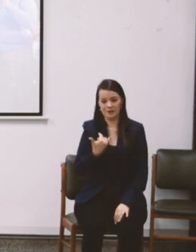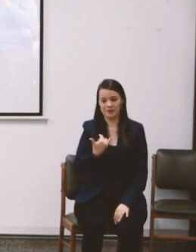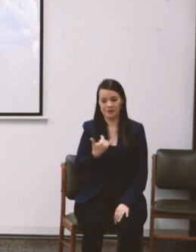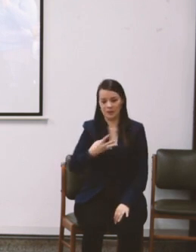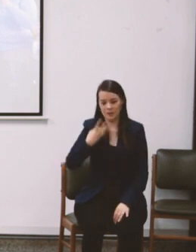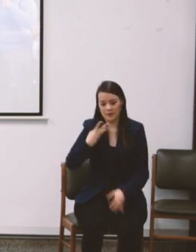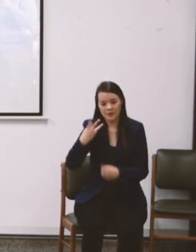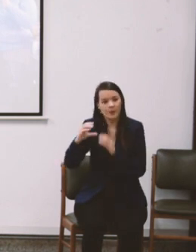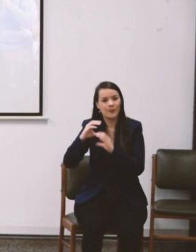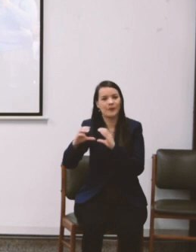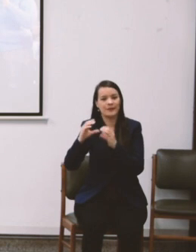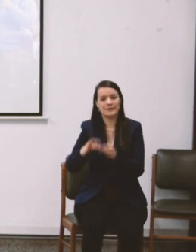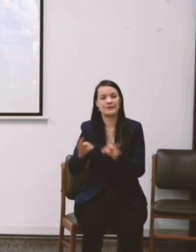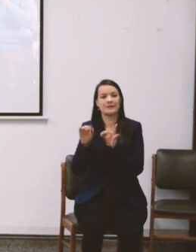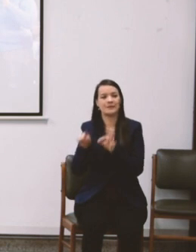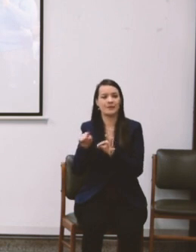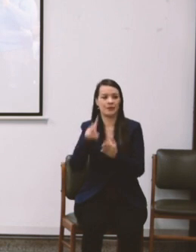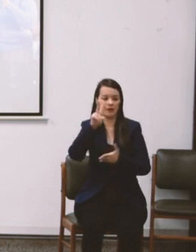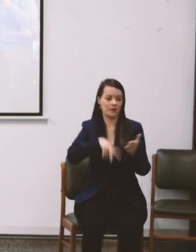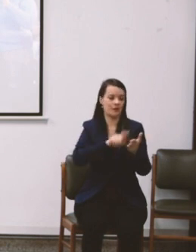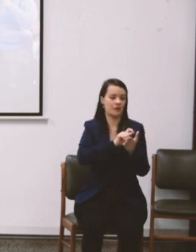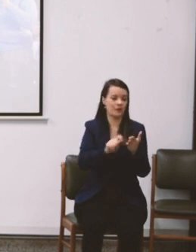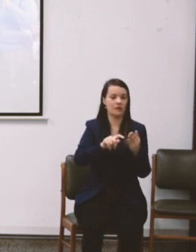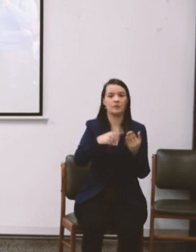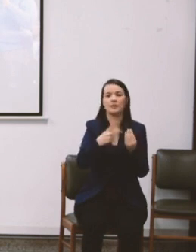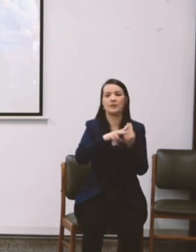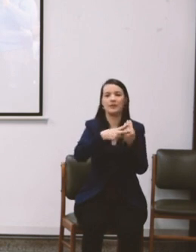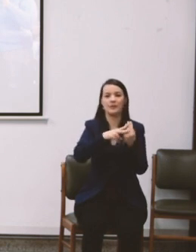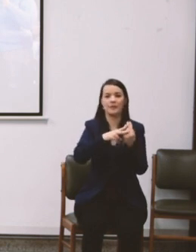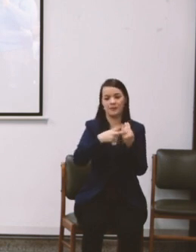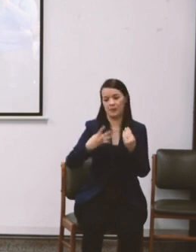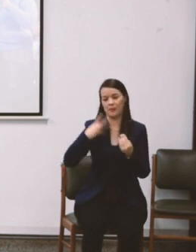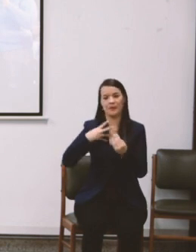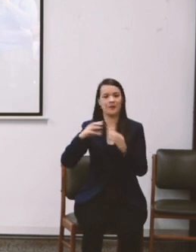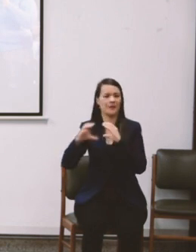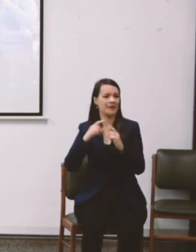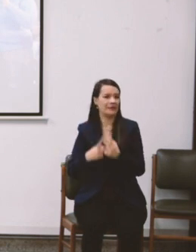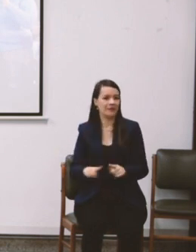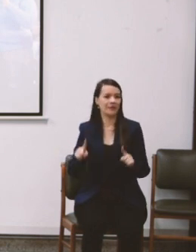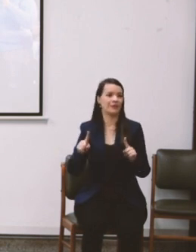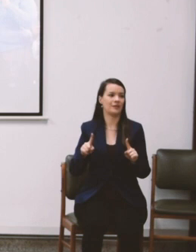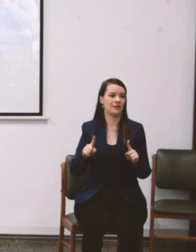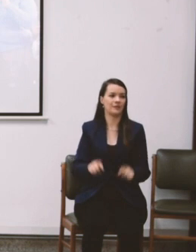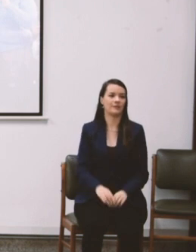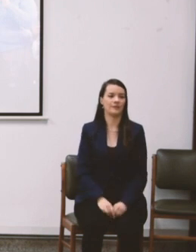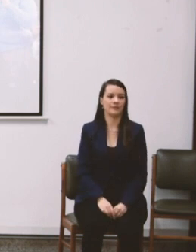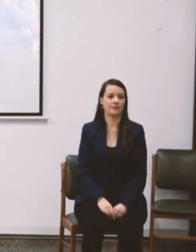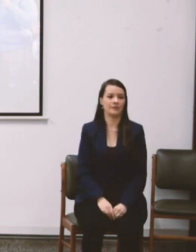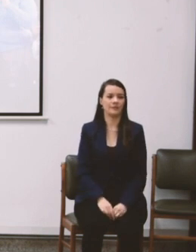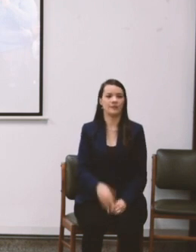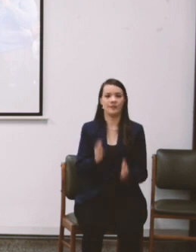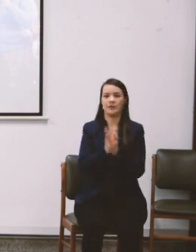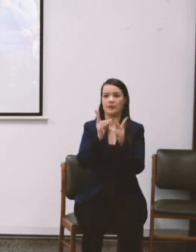competencia comunicativa. Y la lectura y la escritura es una herramienta para desarrollar esa competencia, pero no es la competencia en sí. Entonces dejan